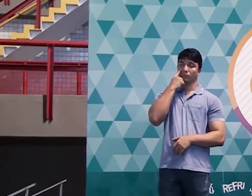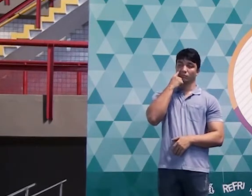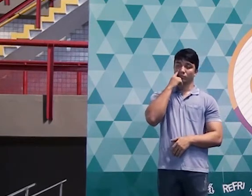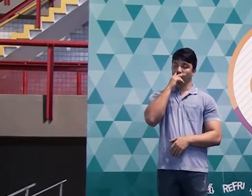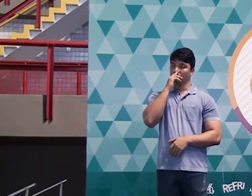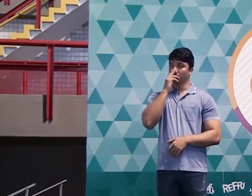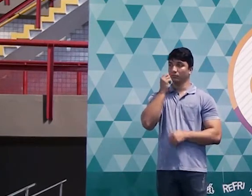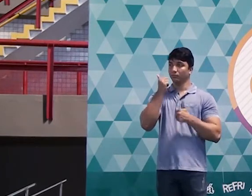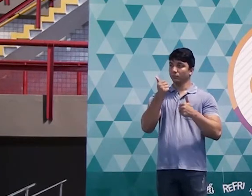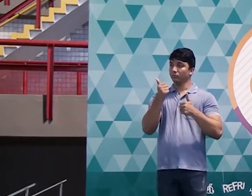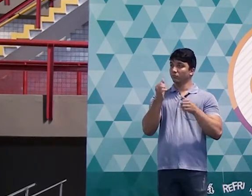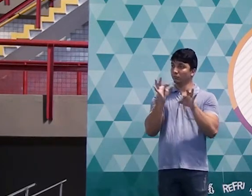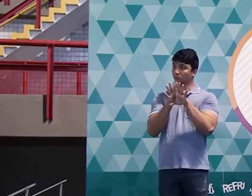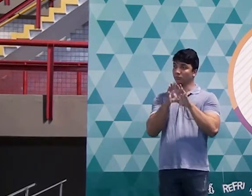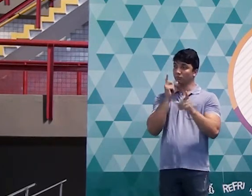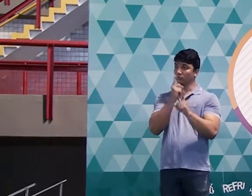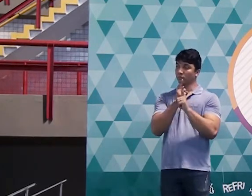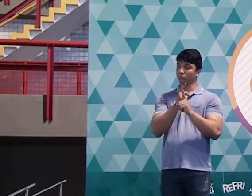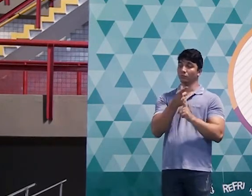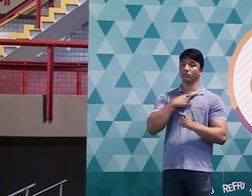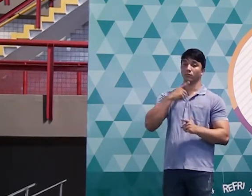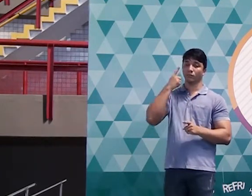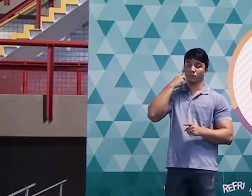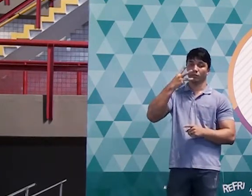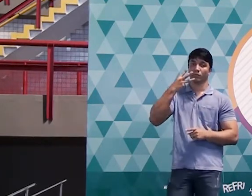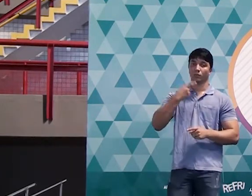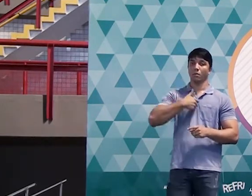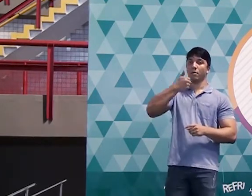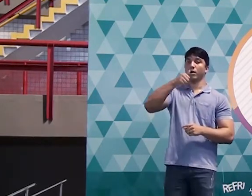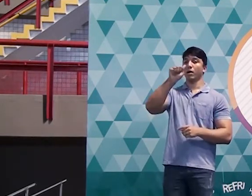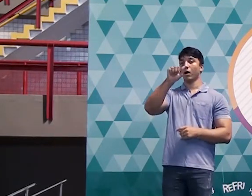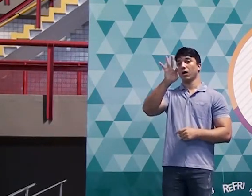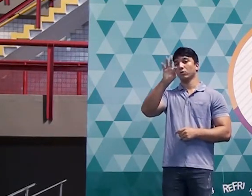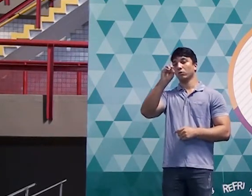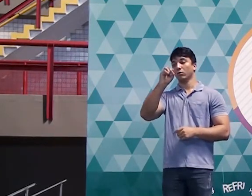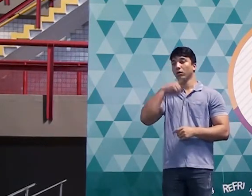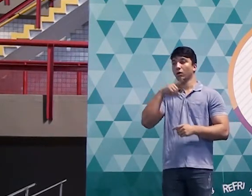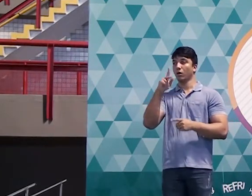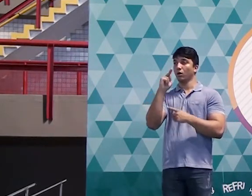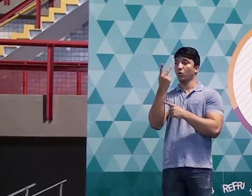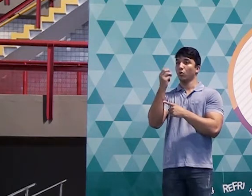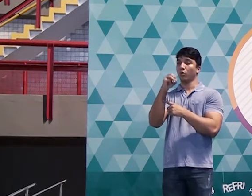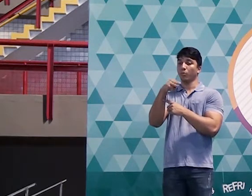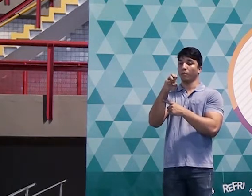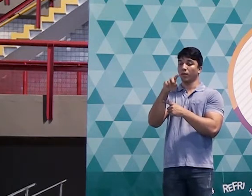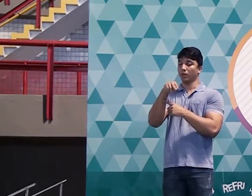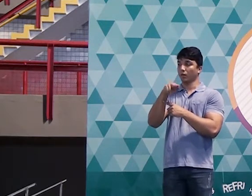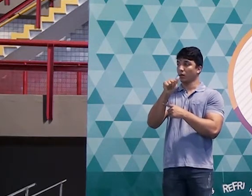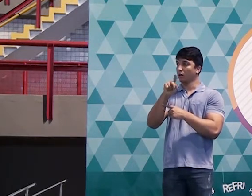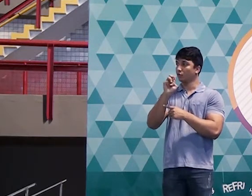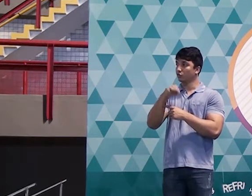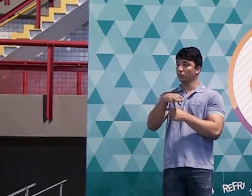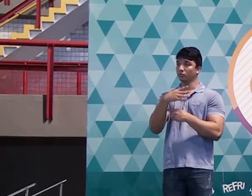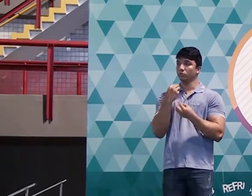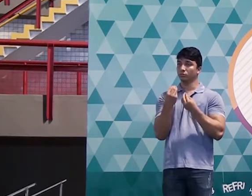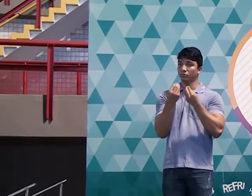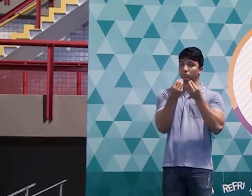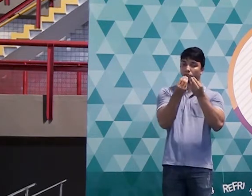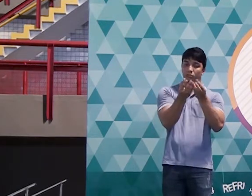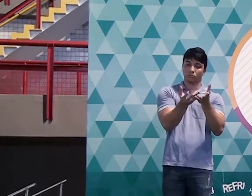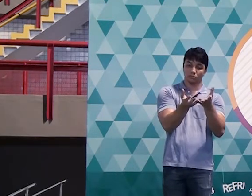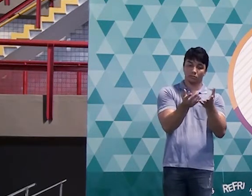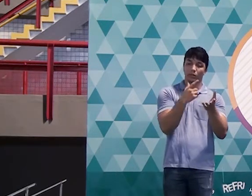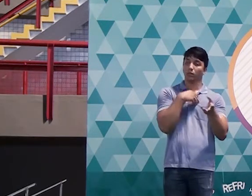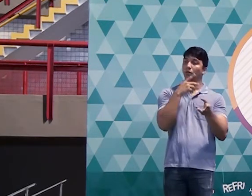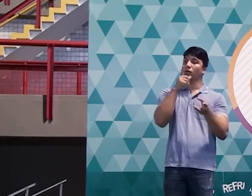chega, não tem. O primeiro ato era a homenagem. Tá vendo aí, ó? Questão 3 dos complementares. Pela